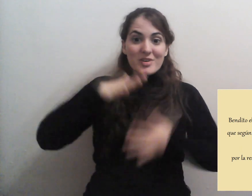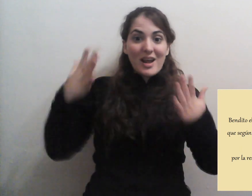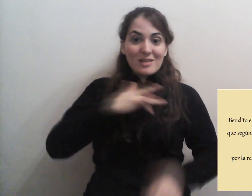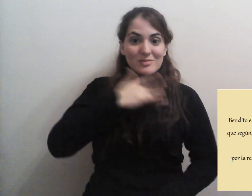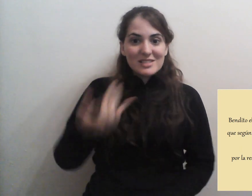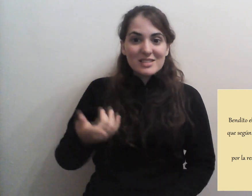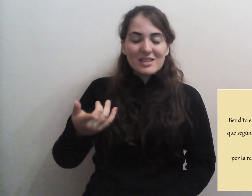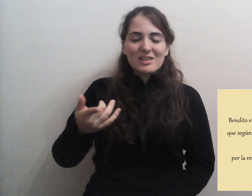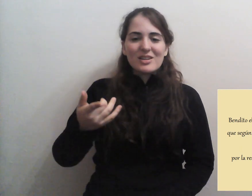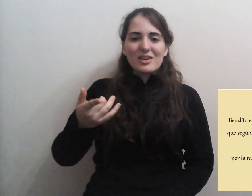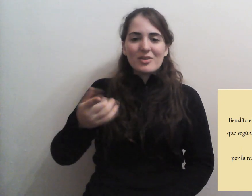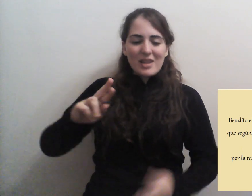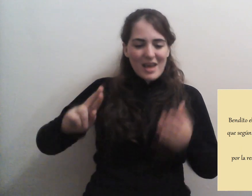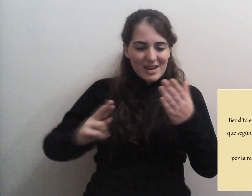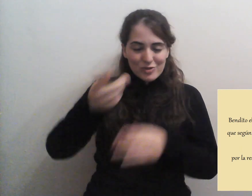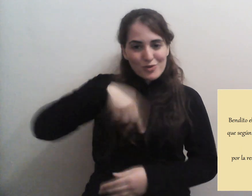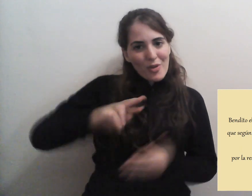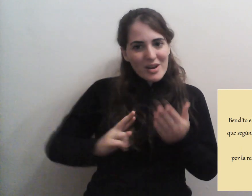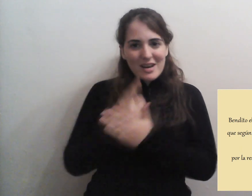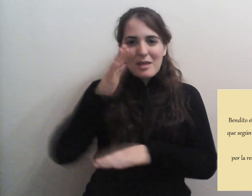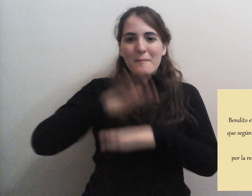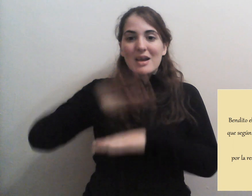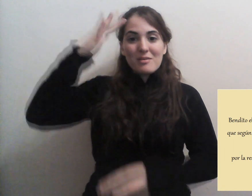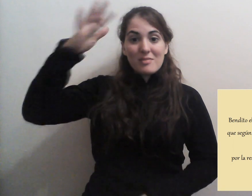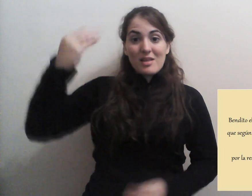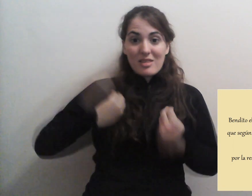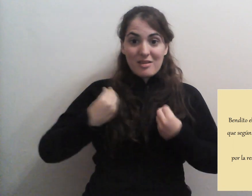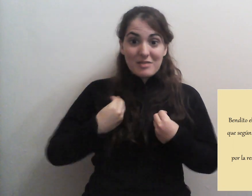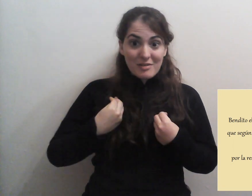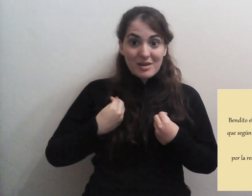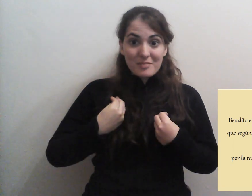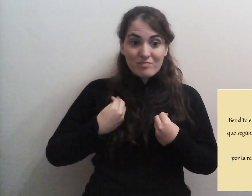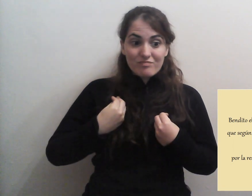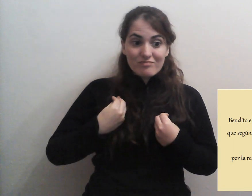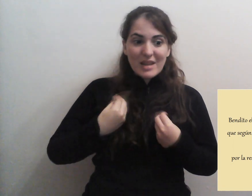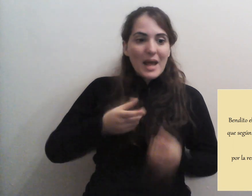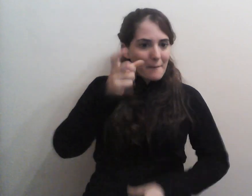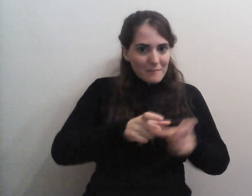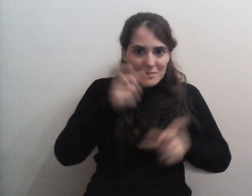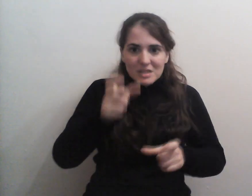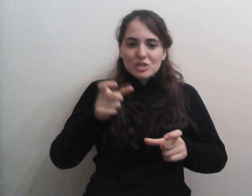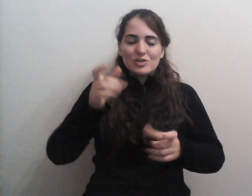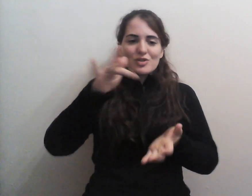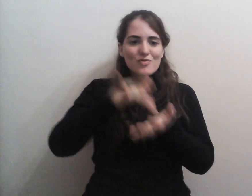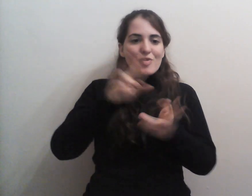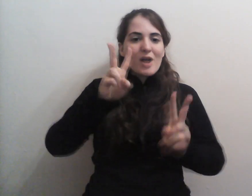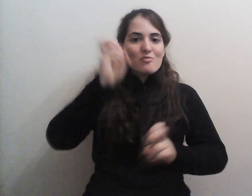una esperanza viva. La persona nacida de nuevo, la persona genuinamente